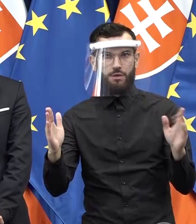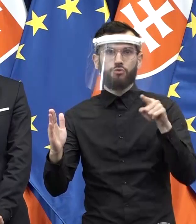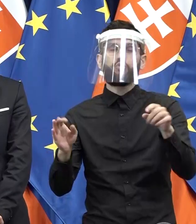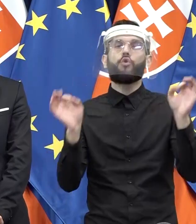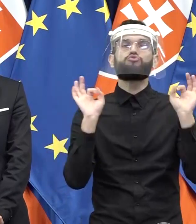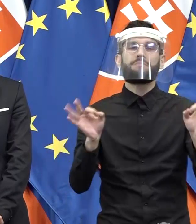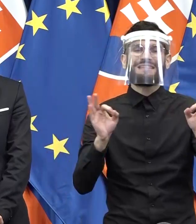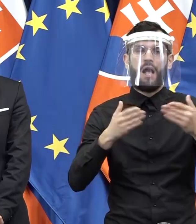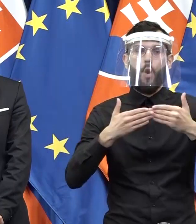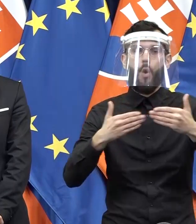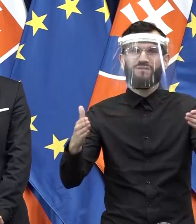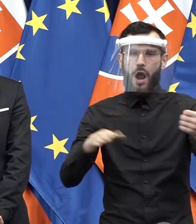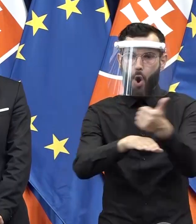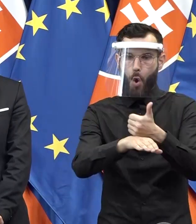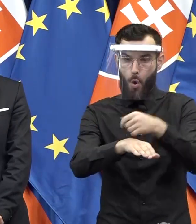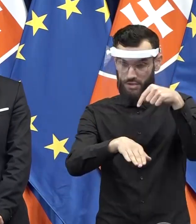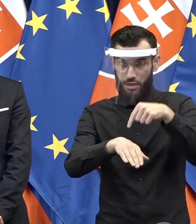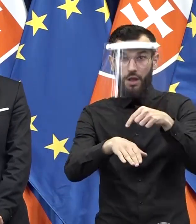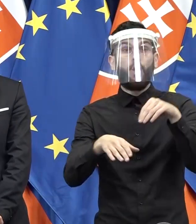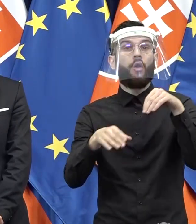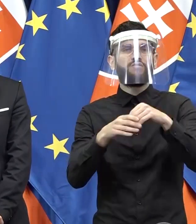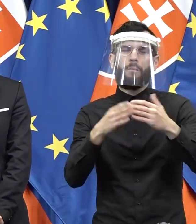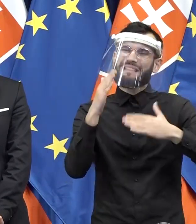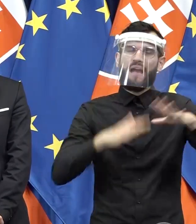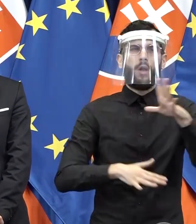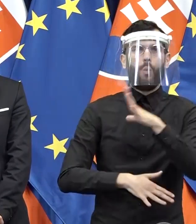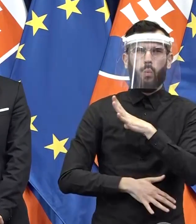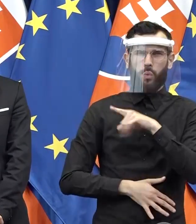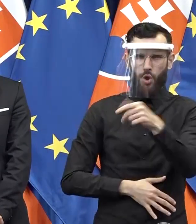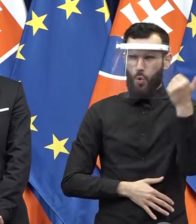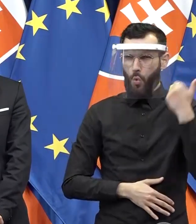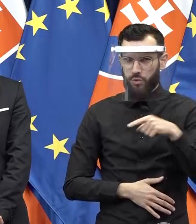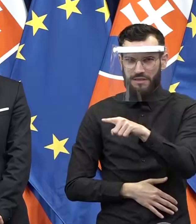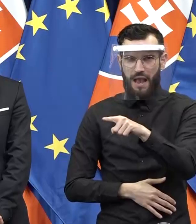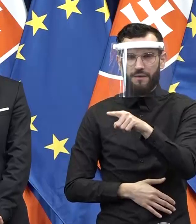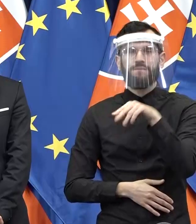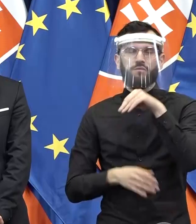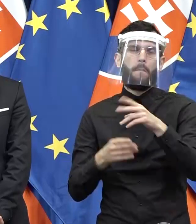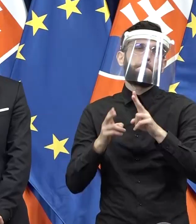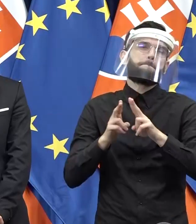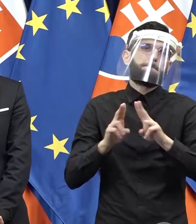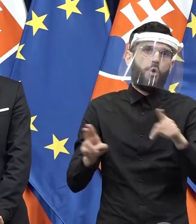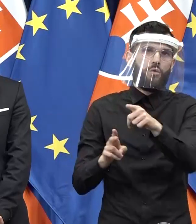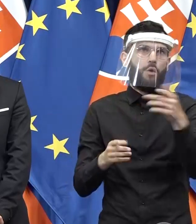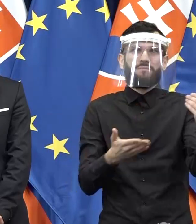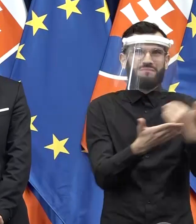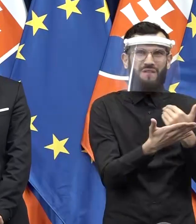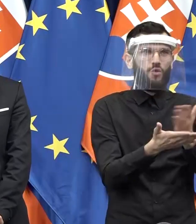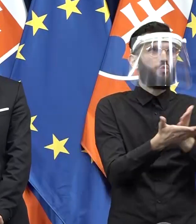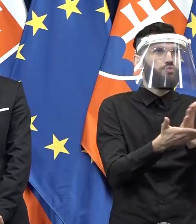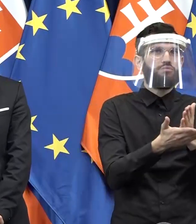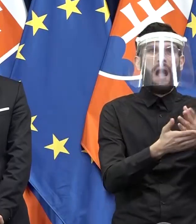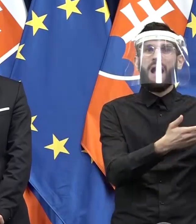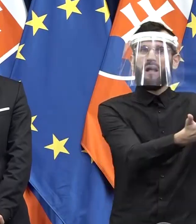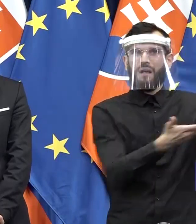špeciálne otváracie hodiny pre tých najviac ohrozených ľudí, aby im bolo umožnené, ak teda nevyužívajú službu nejaké